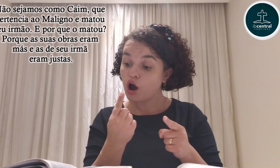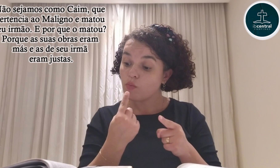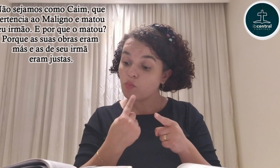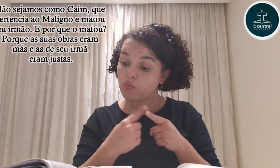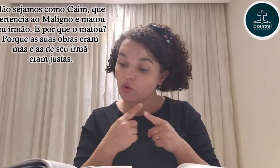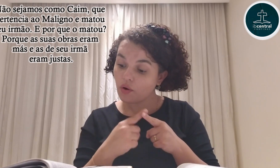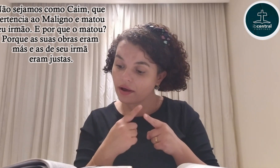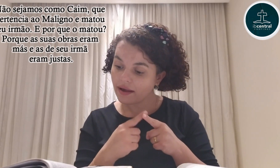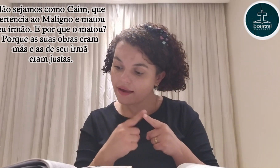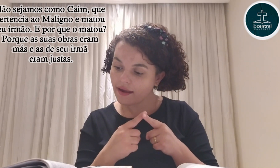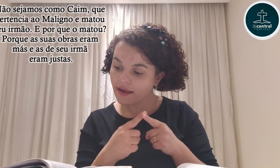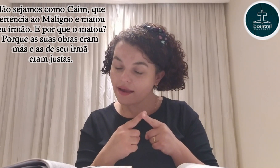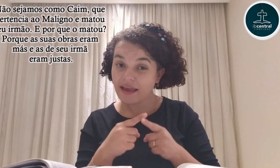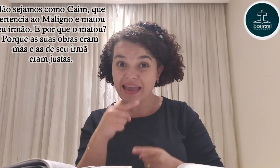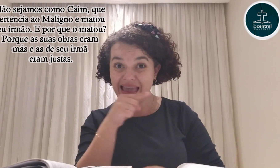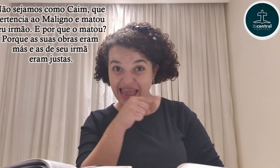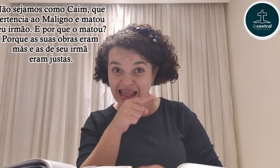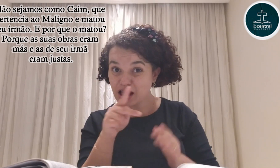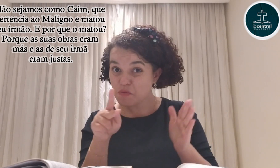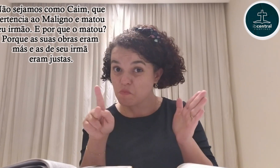não sejamos como Caim,